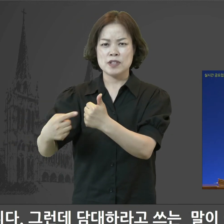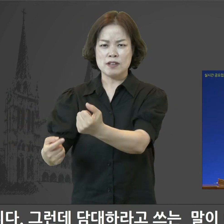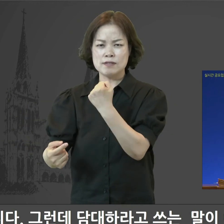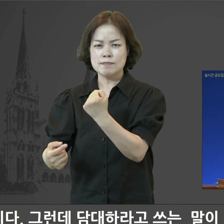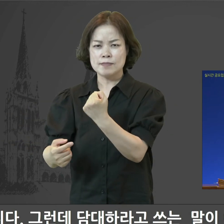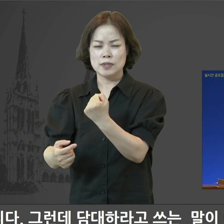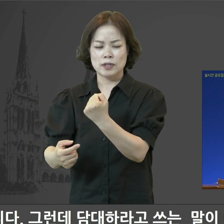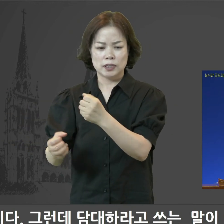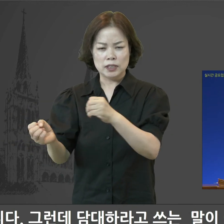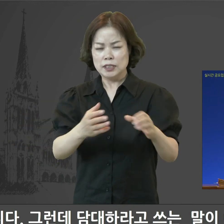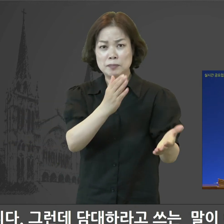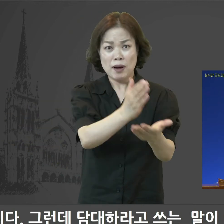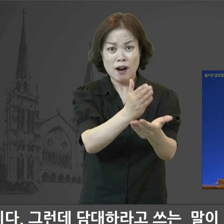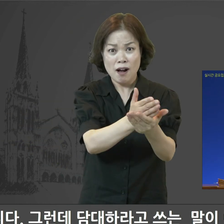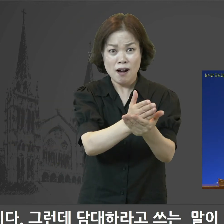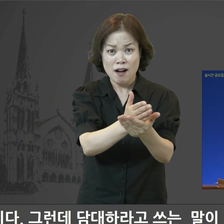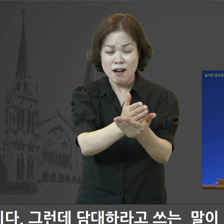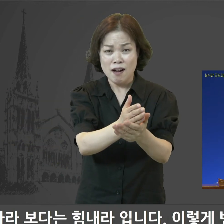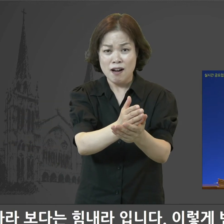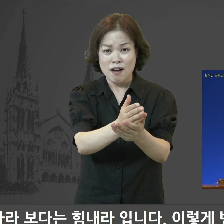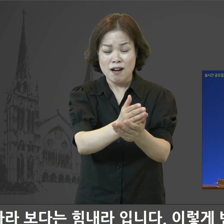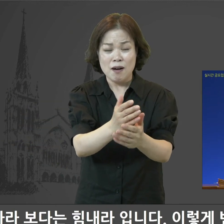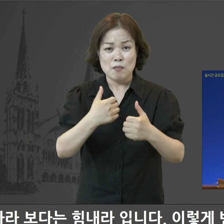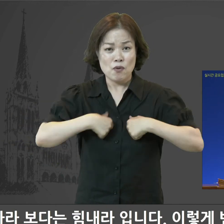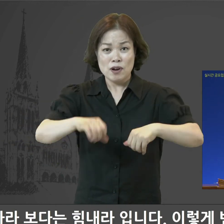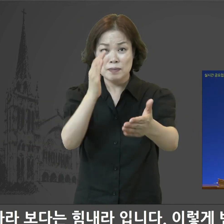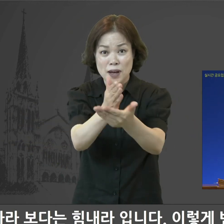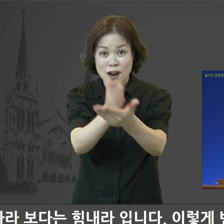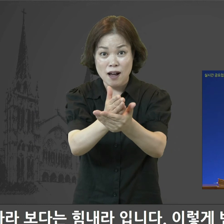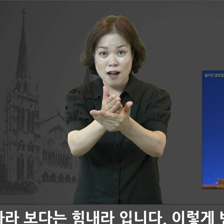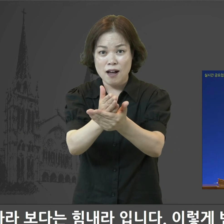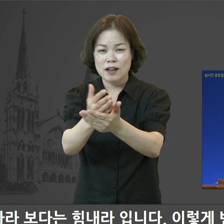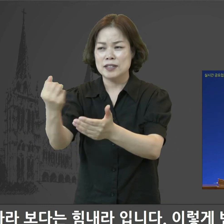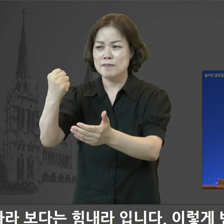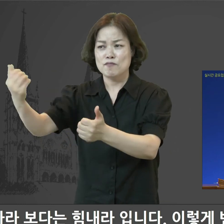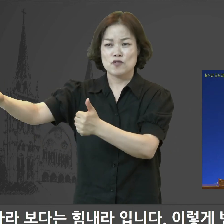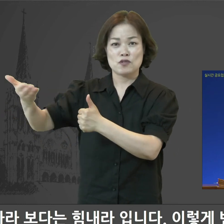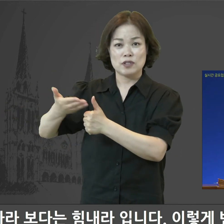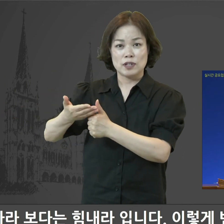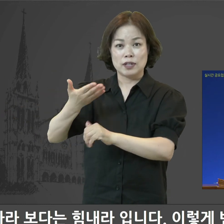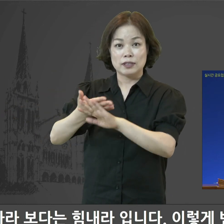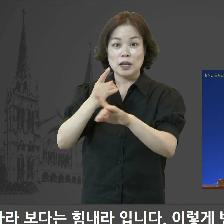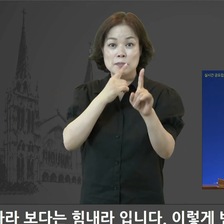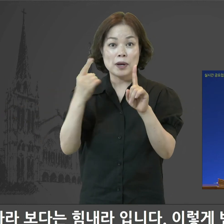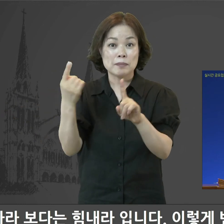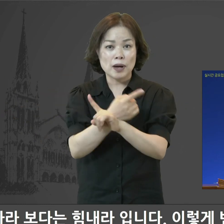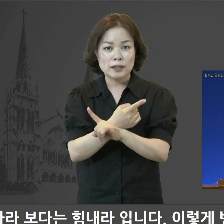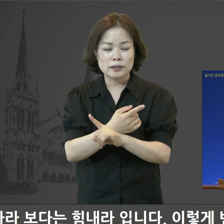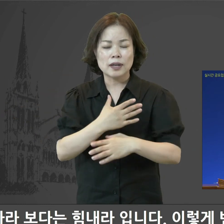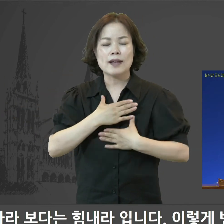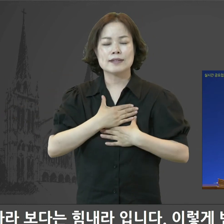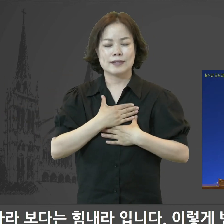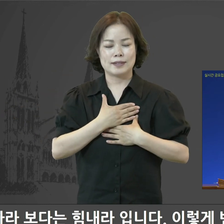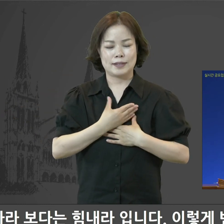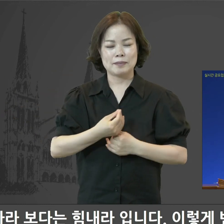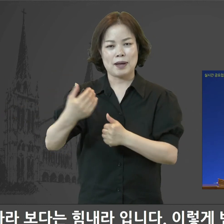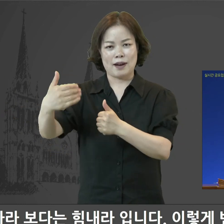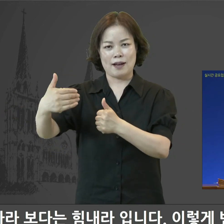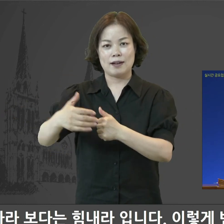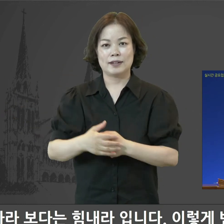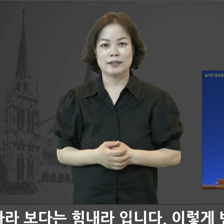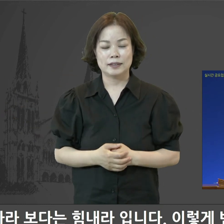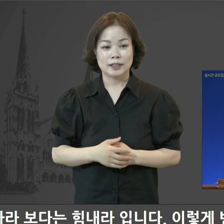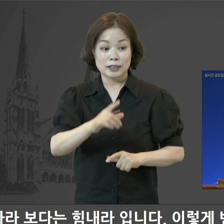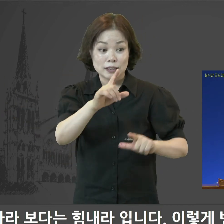힘 잃고 있니? 너 왜 주저앉아 있니? 힘내라. 혹시 다른 말로 바꾸고 싶으면 안심하라. 이